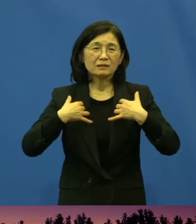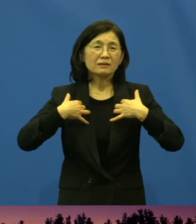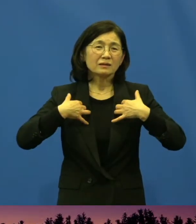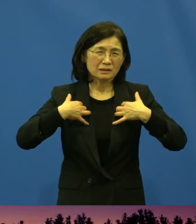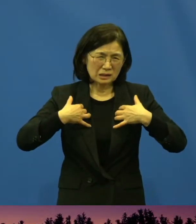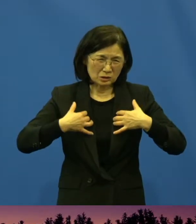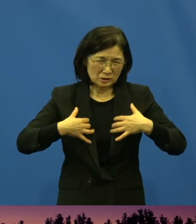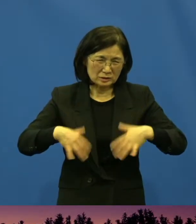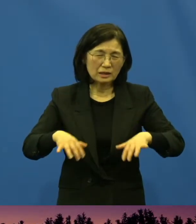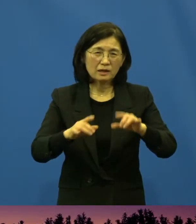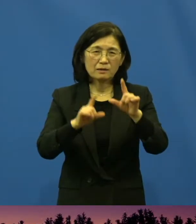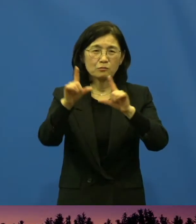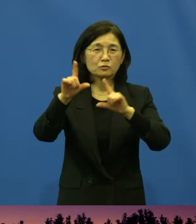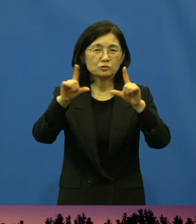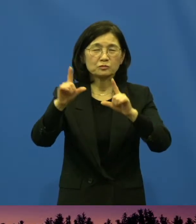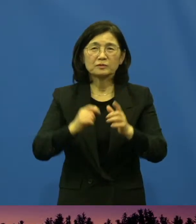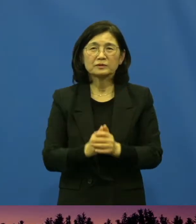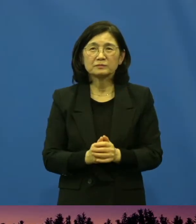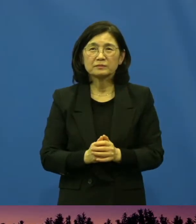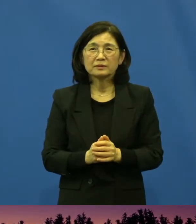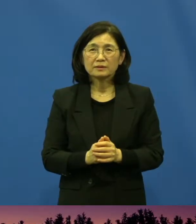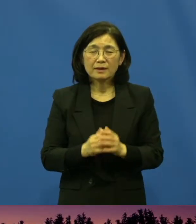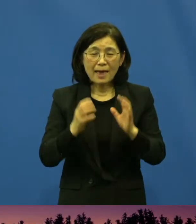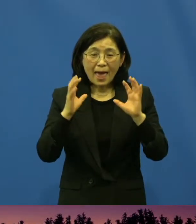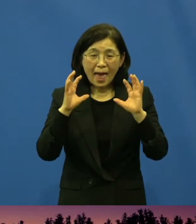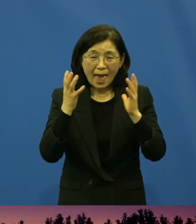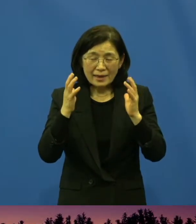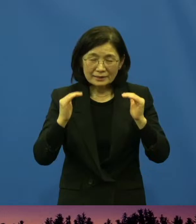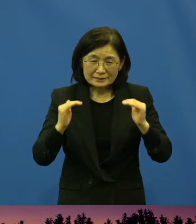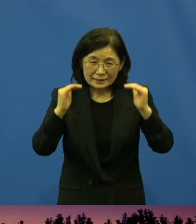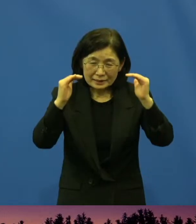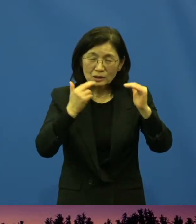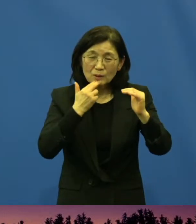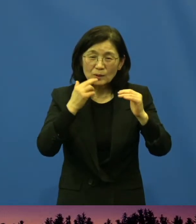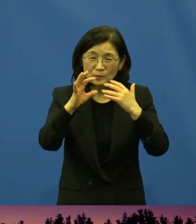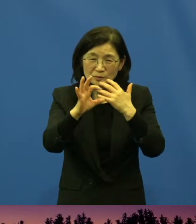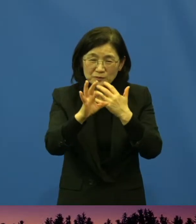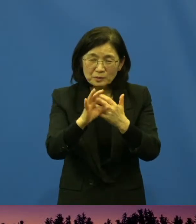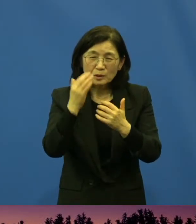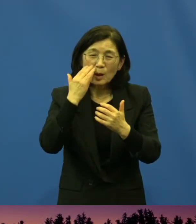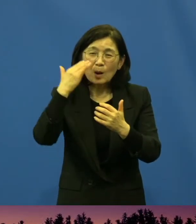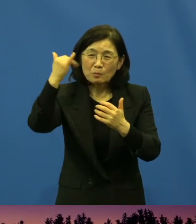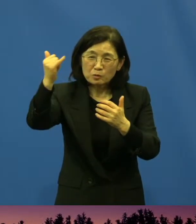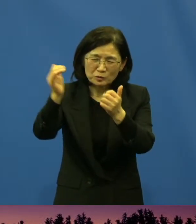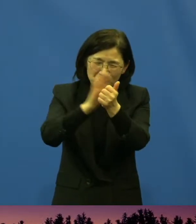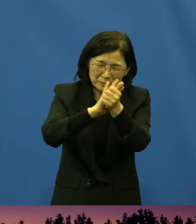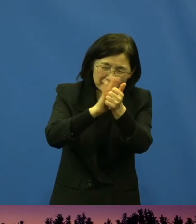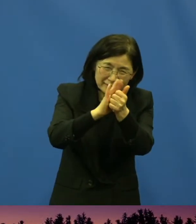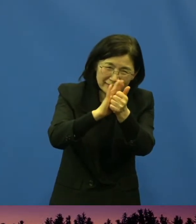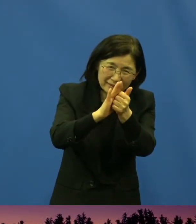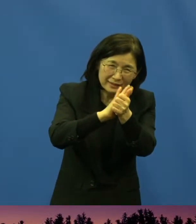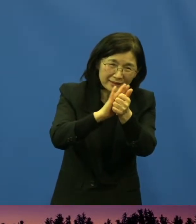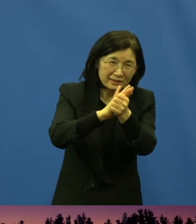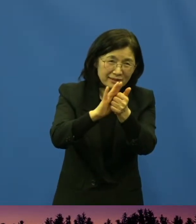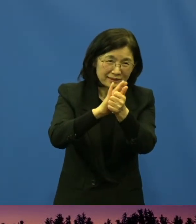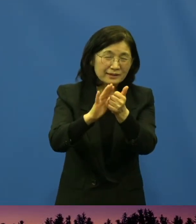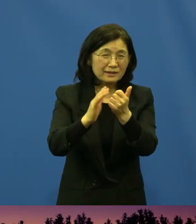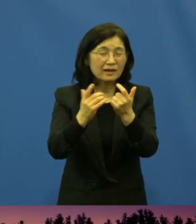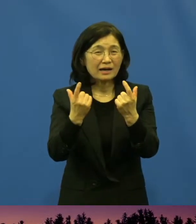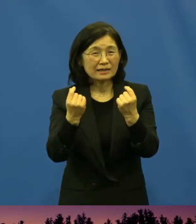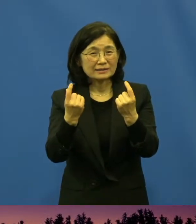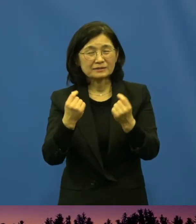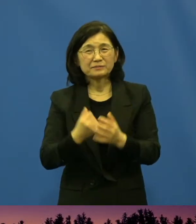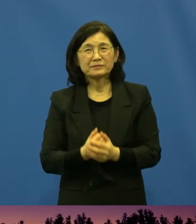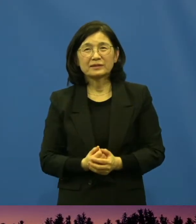그죠? 아이가 안 자라면 계속 돌봐줘야 되죠. 자기가 이기적인 삶을 살아갈 수밖에 없는 거예요. 여러분,